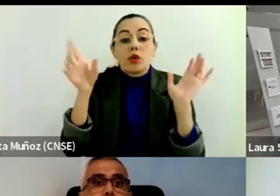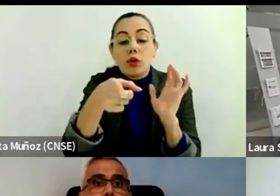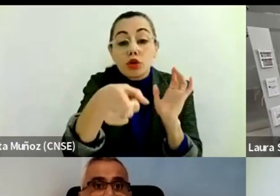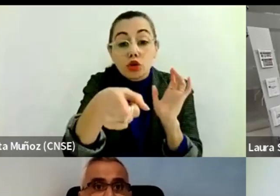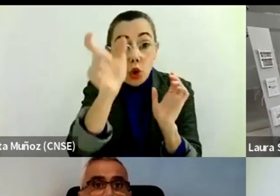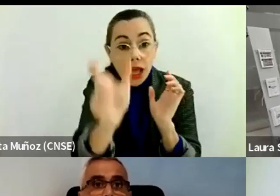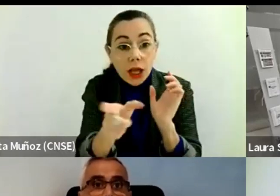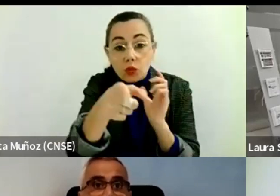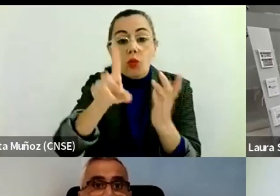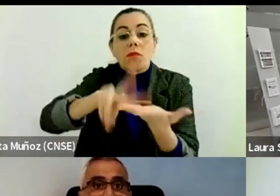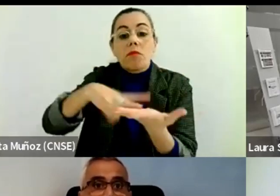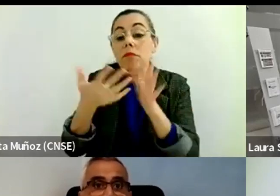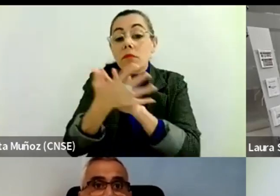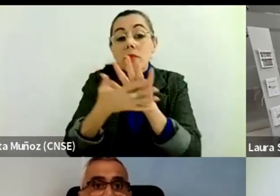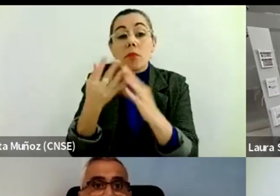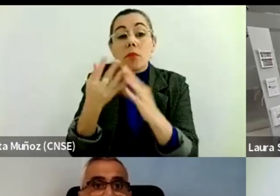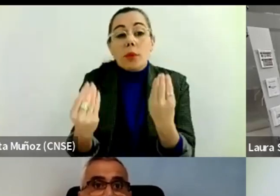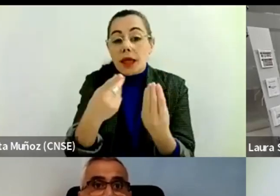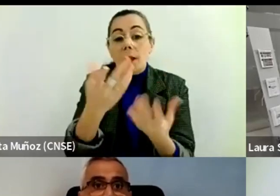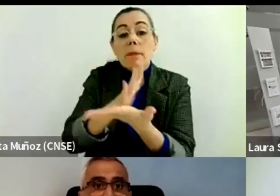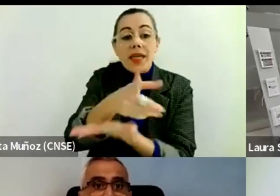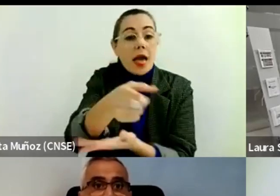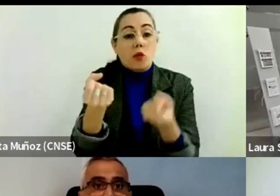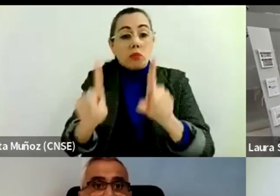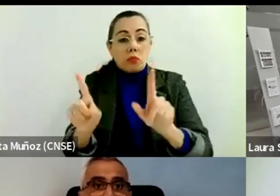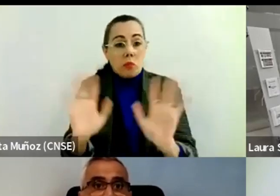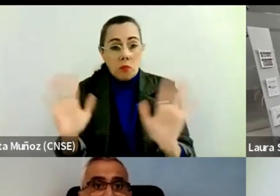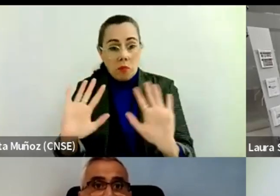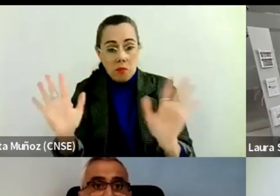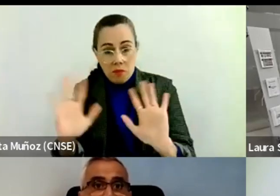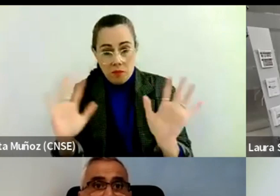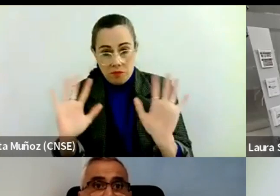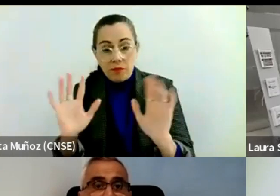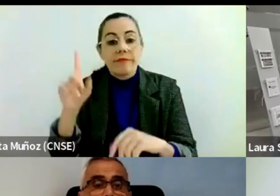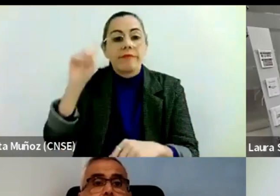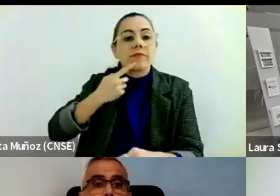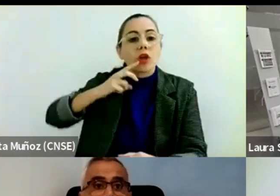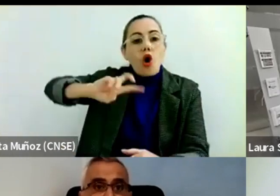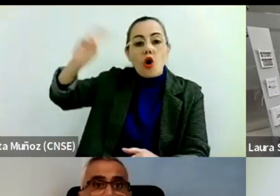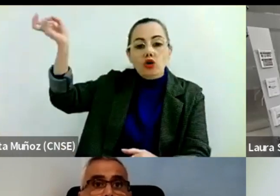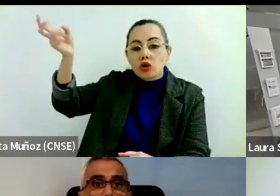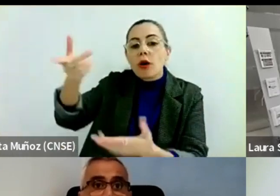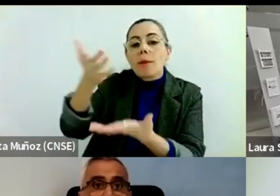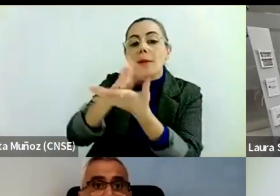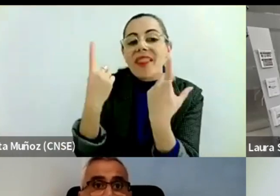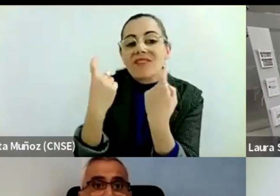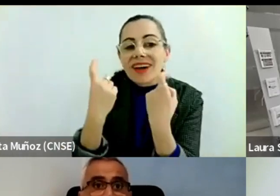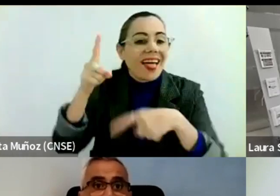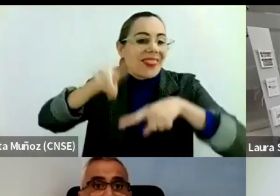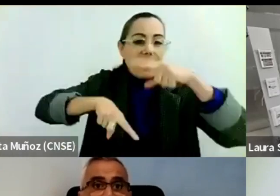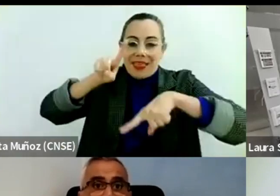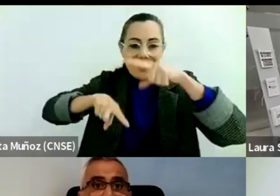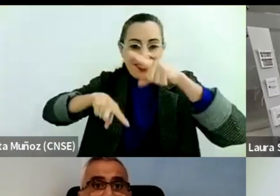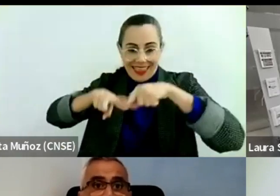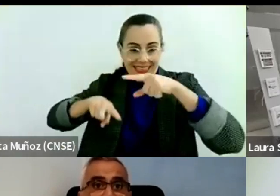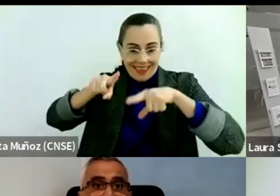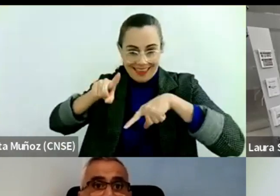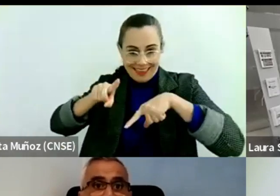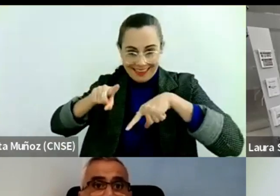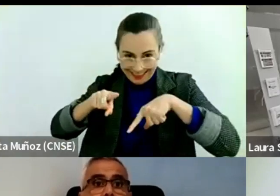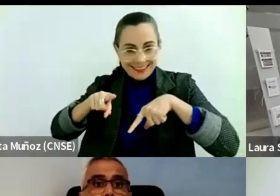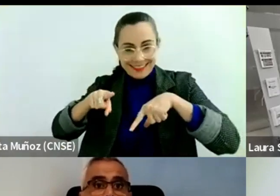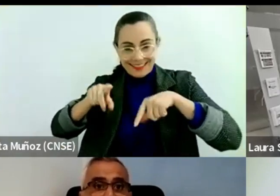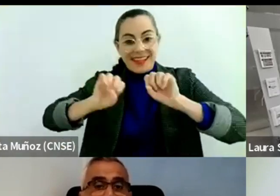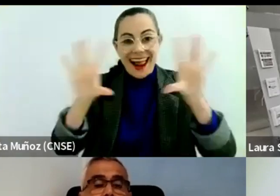necesidad de la persona sorda y no se entienden, pues por ejemplo lo que tú comentabas, pues a lo mejor el intérprete signa bien y no necesitas un mediador